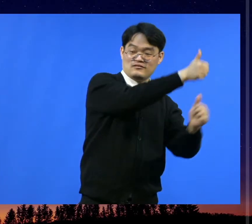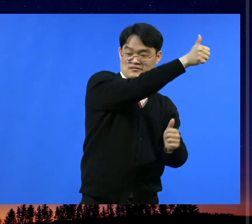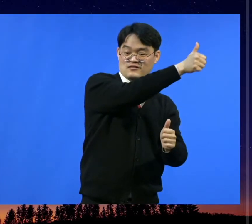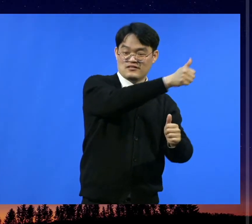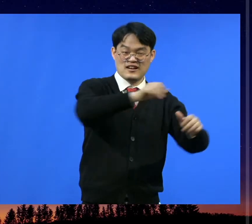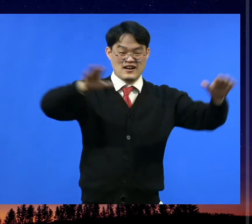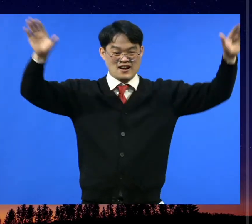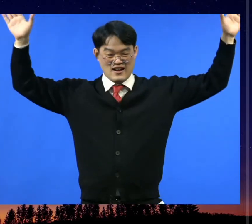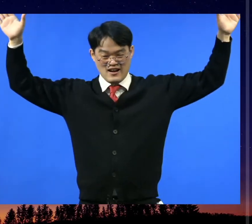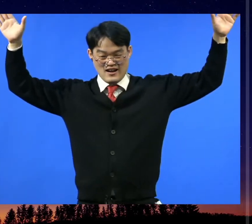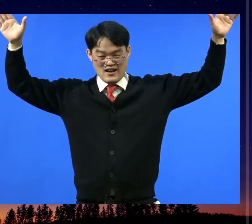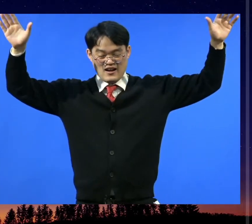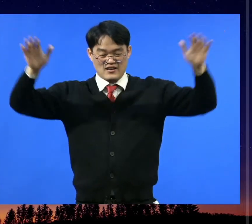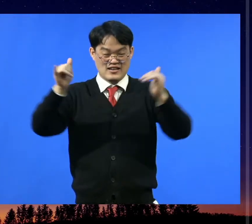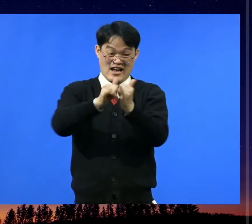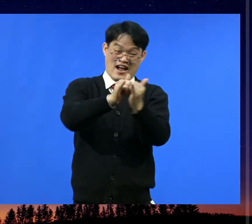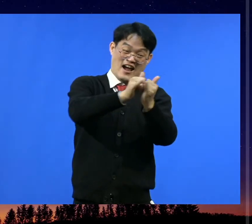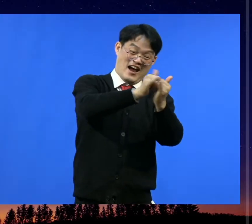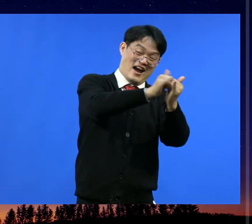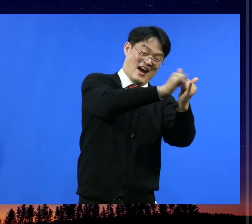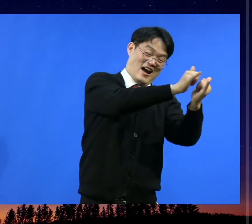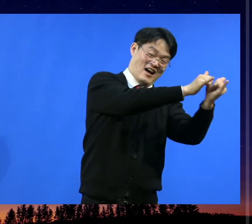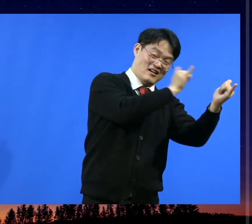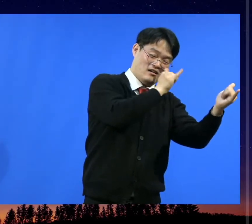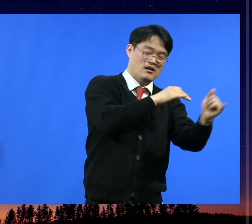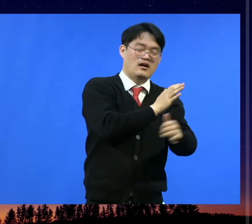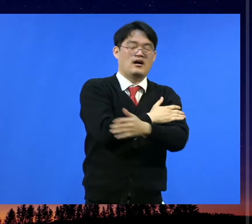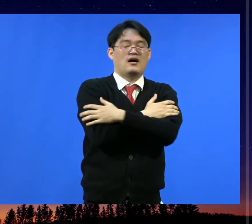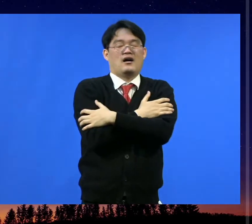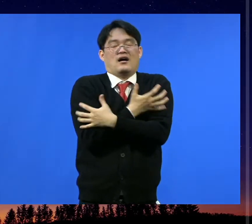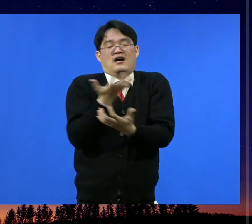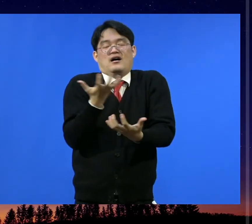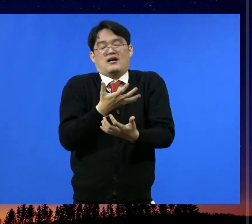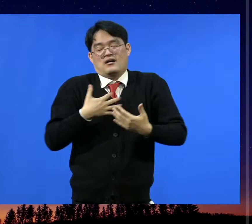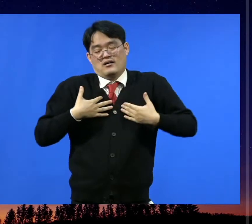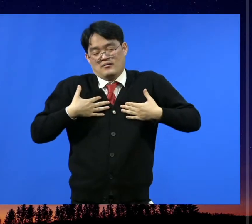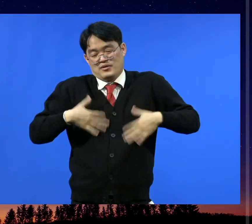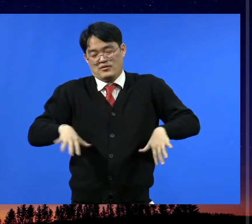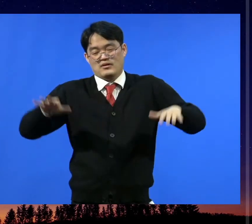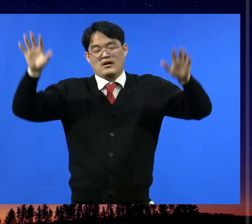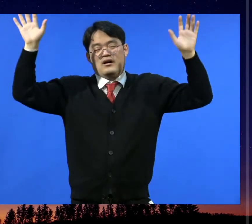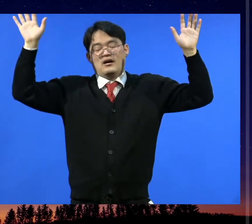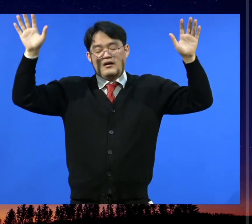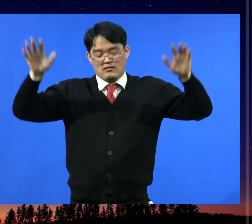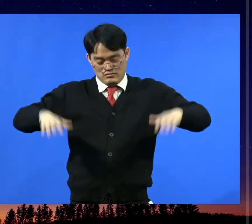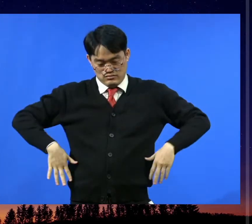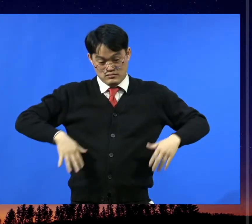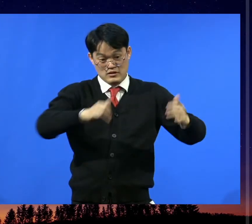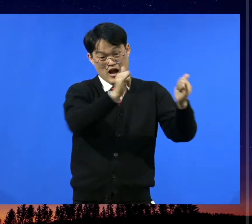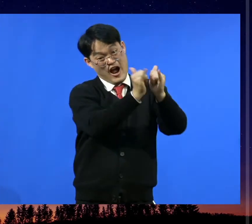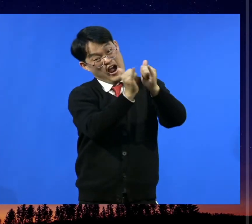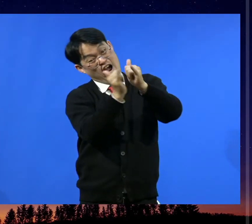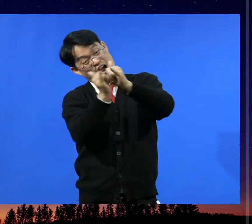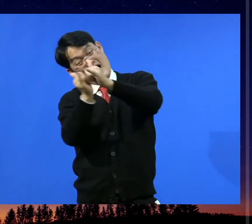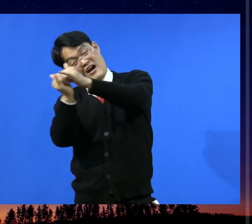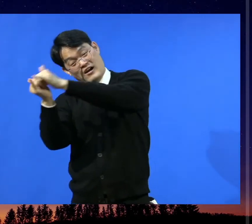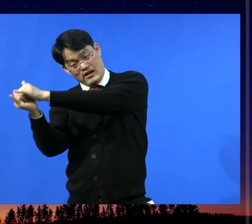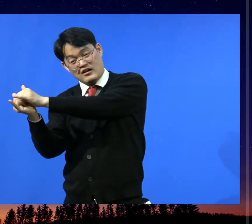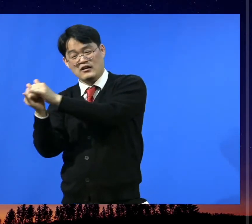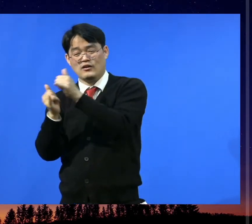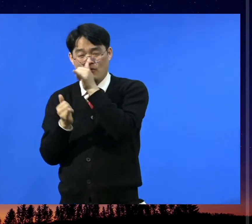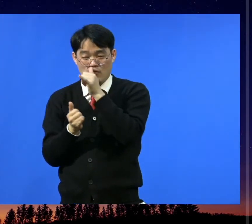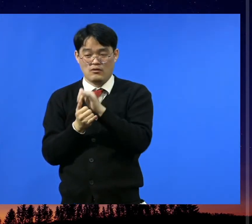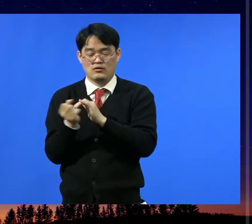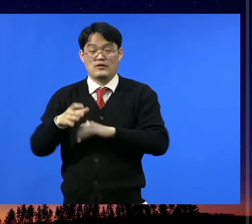이런 거 전승을 하는 거예요. 그런데 모세가 너무 오래 손을 들고 있다가 내리니까 그냥 또 지고